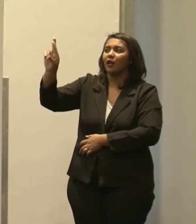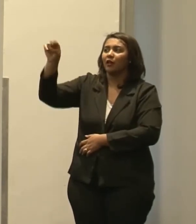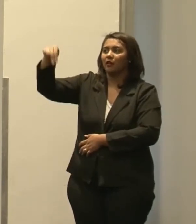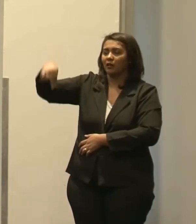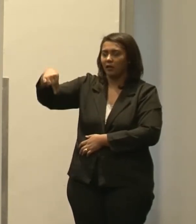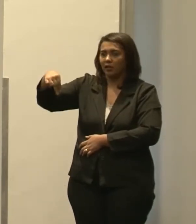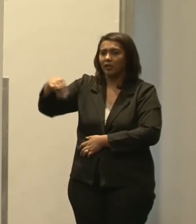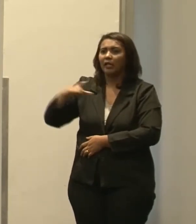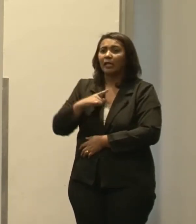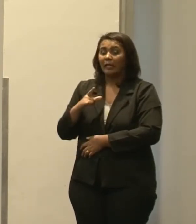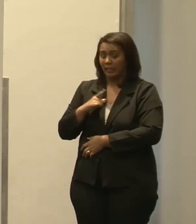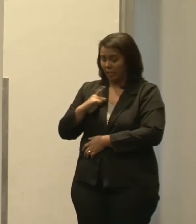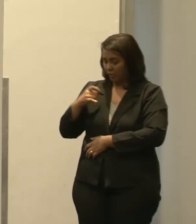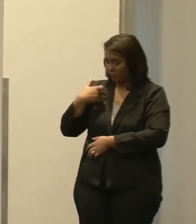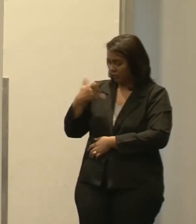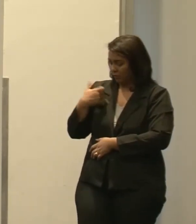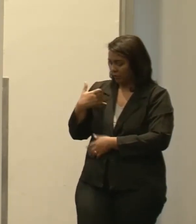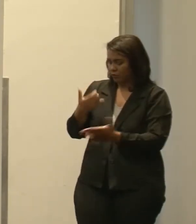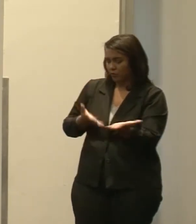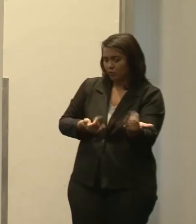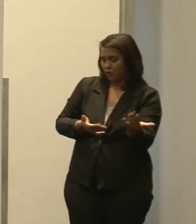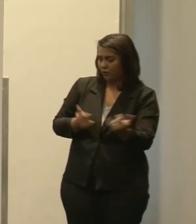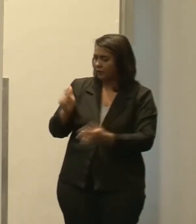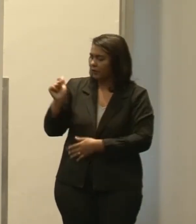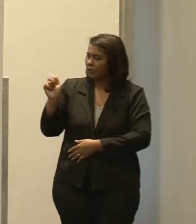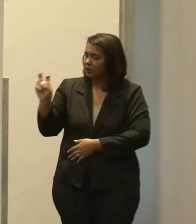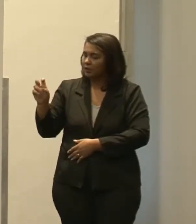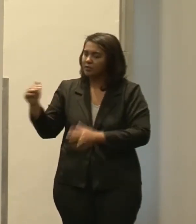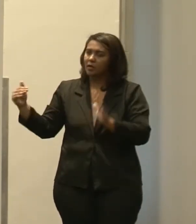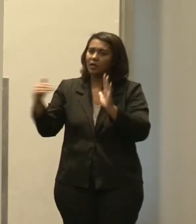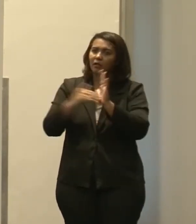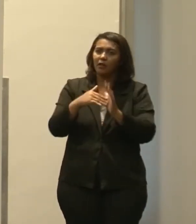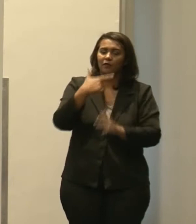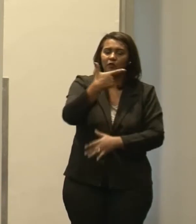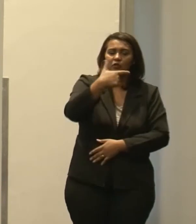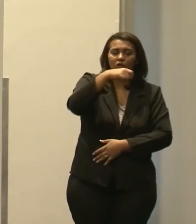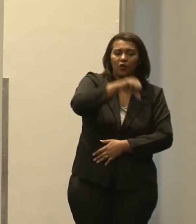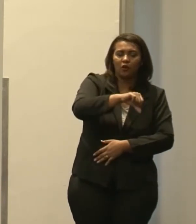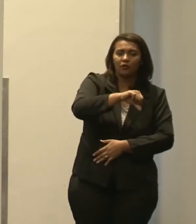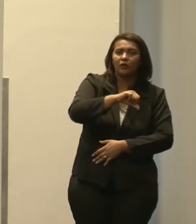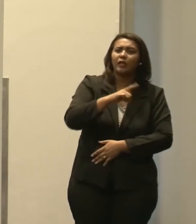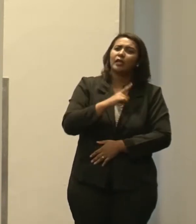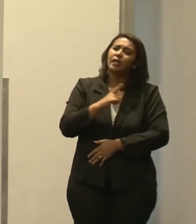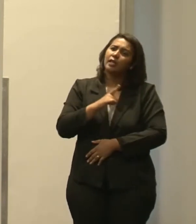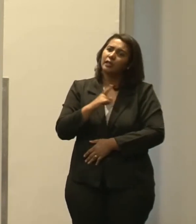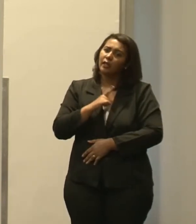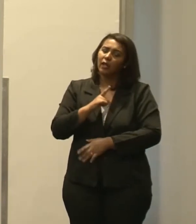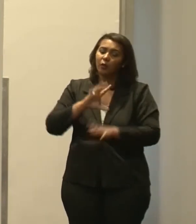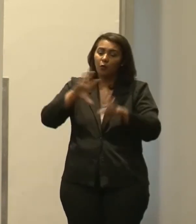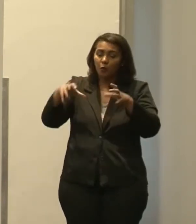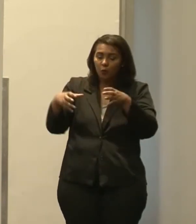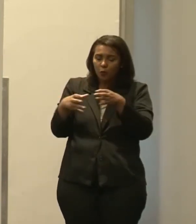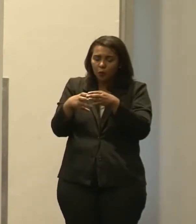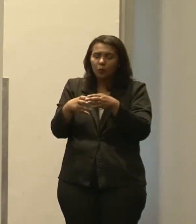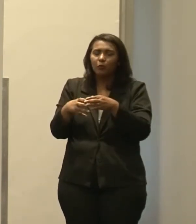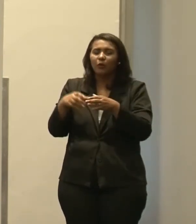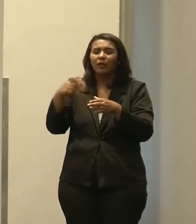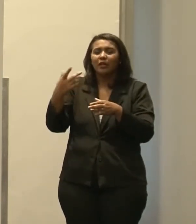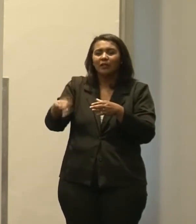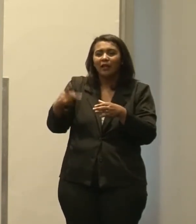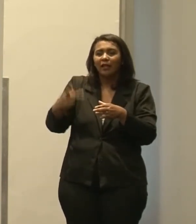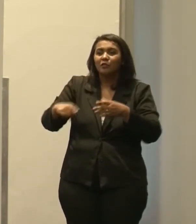a 29 anos, que tem o número da identidade social, o número do NIS. Então, é um grupo de